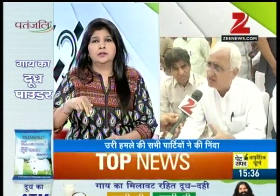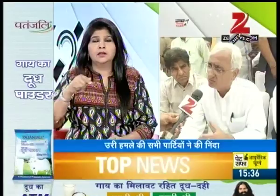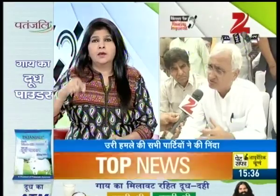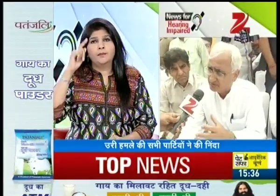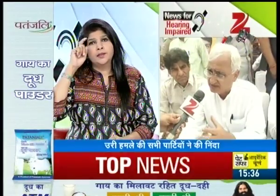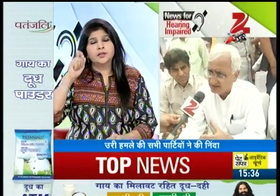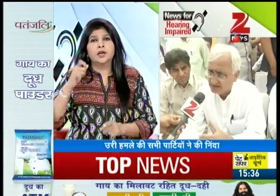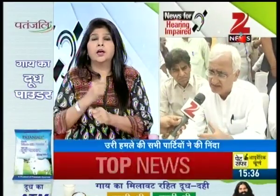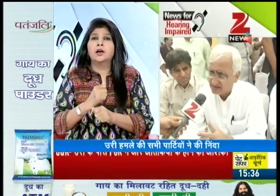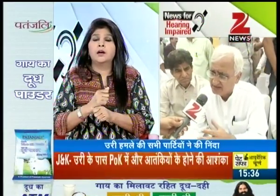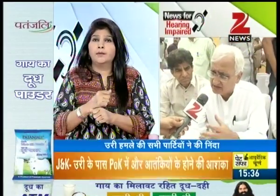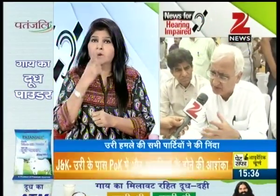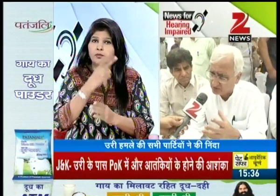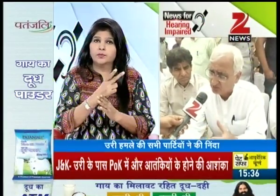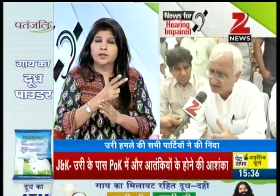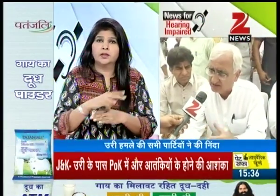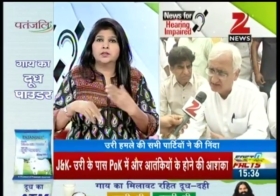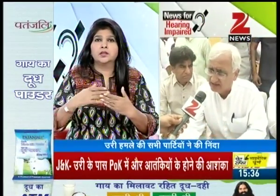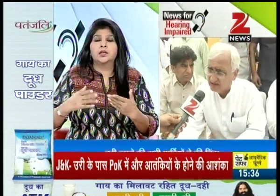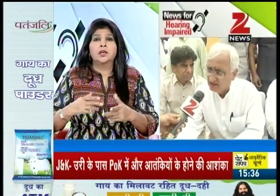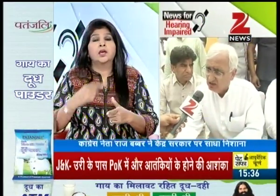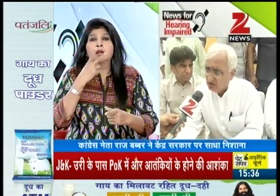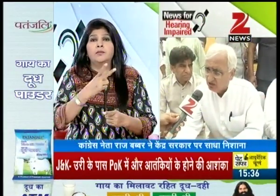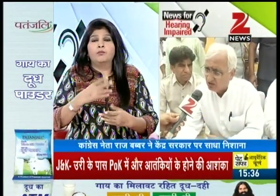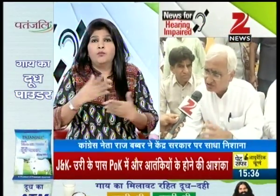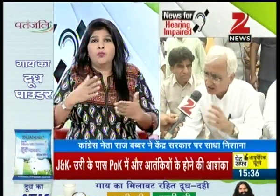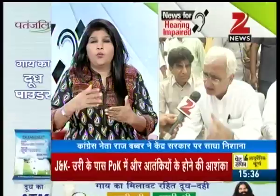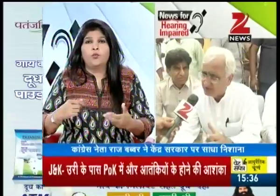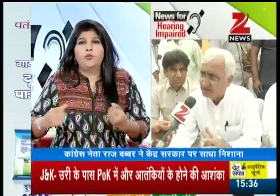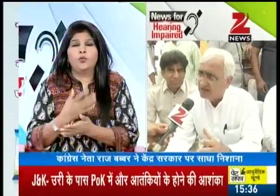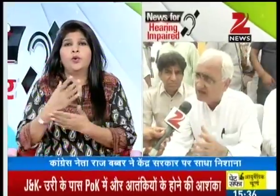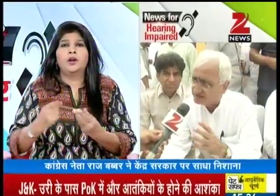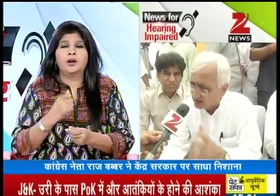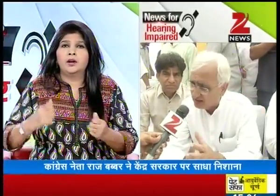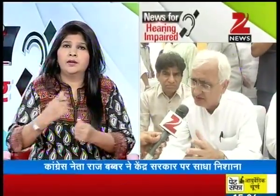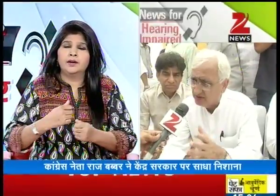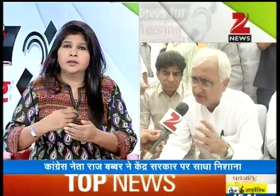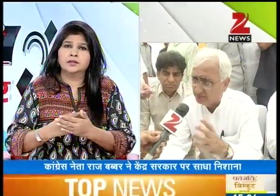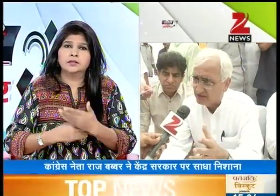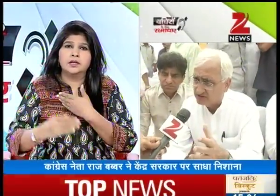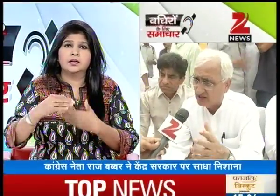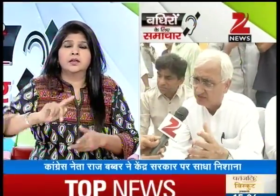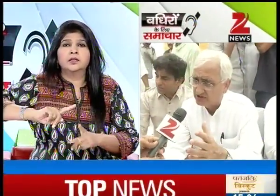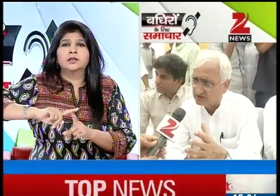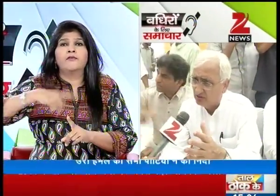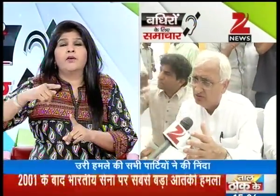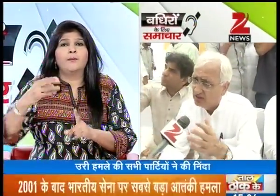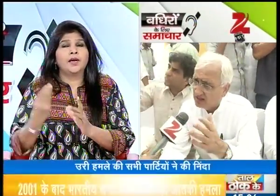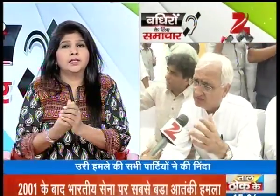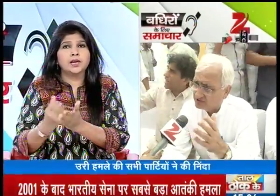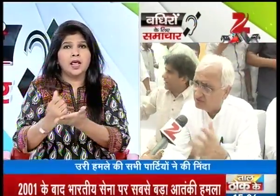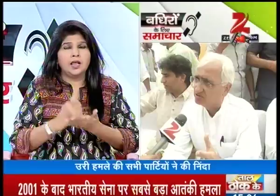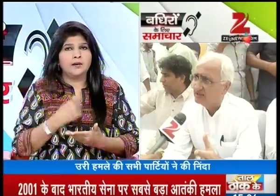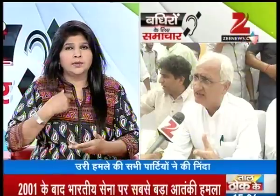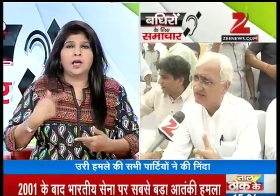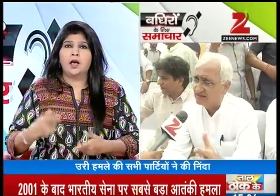कि सरकार को इस पर ध्यान देना चाहिए, इस पर गौर करना चाहिए और जहाँ भी विपक्ष की आवश्यकता हो